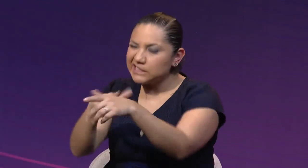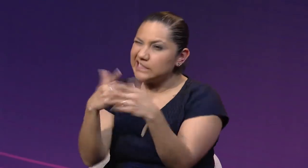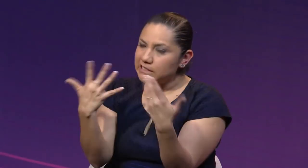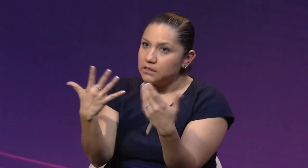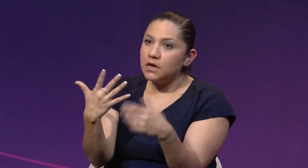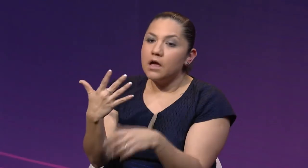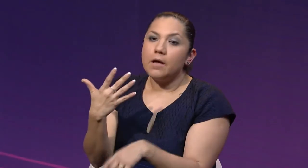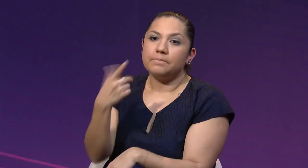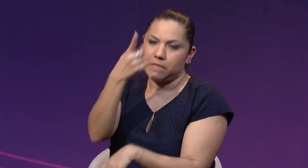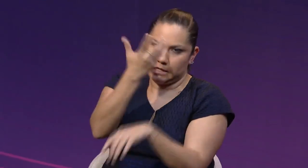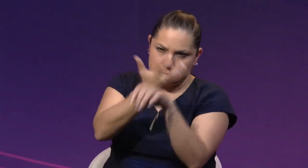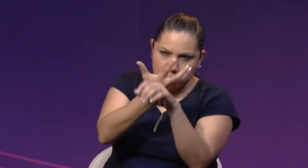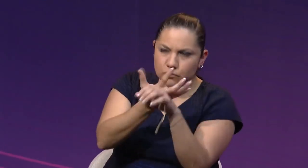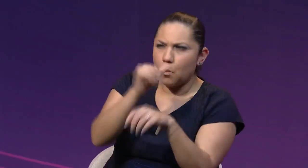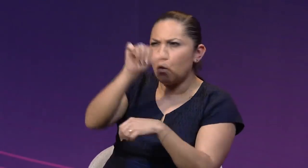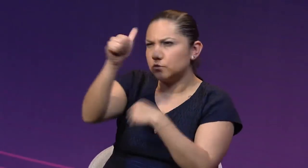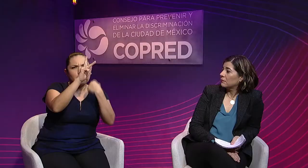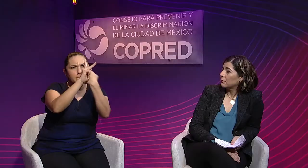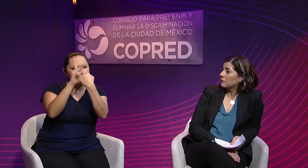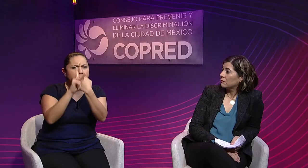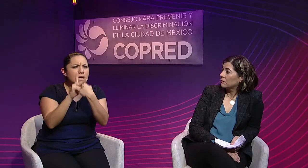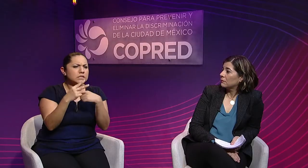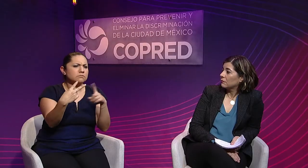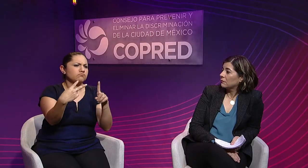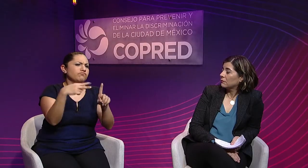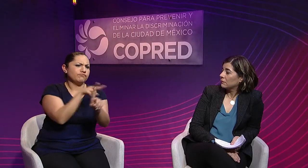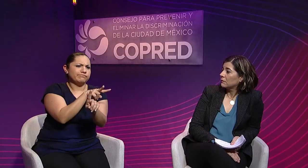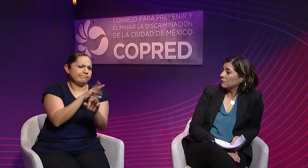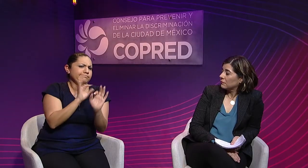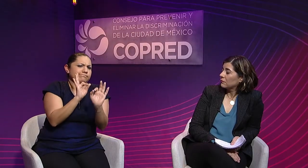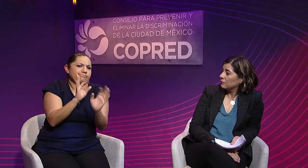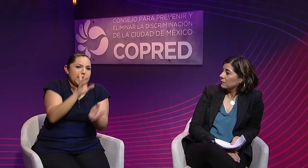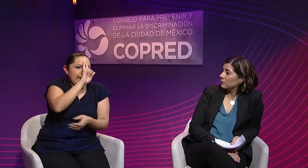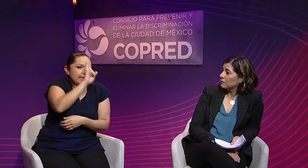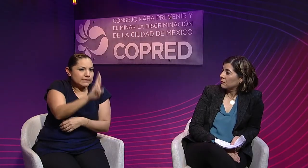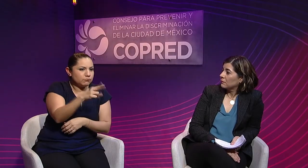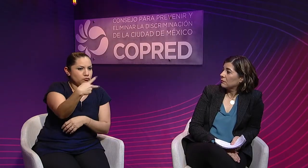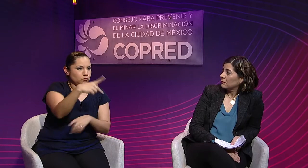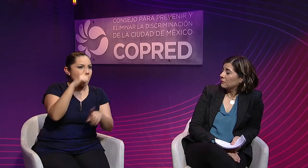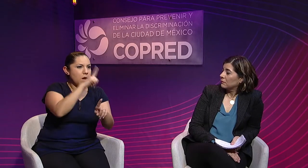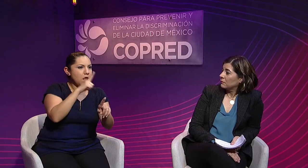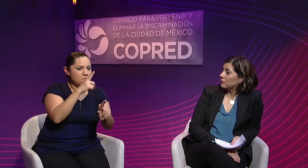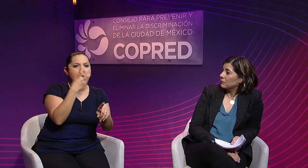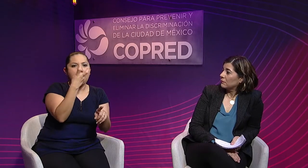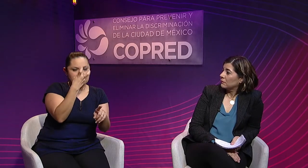de visión, no esta visión médica con el que hemos tenido muchos años, ¿no? Sino esta